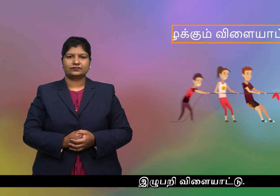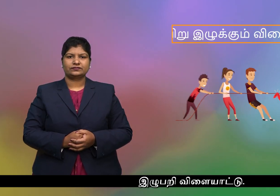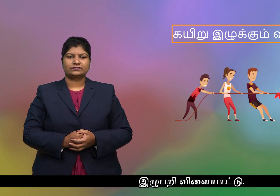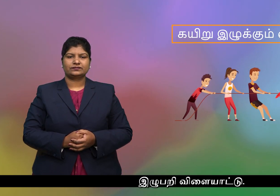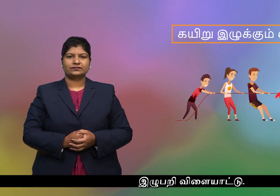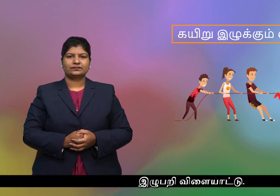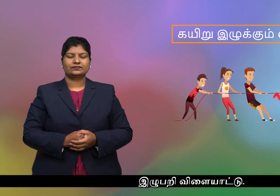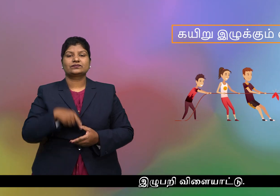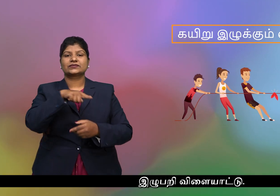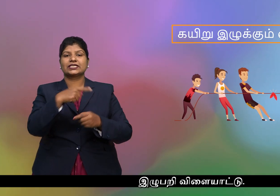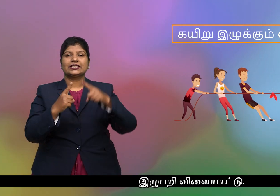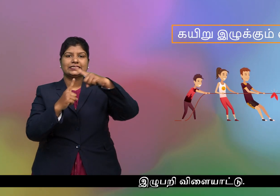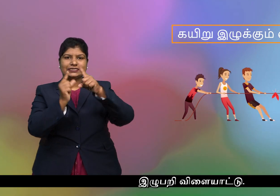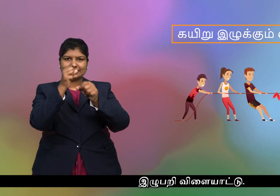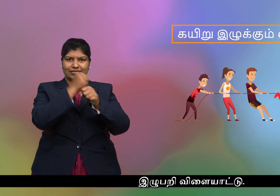இழுபறி விளையாட்டு